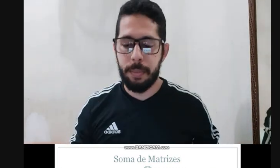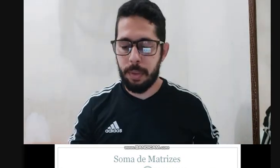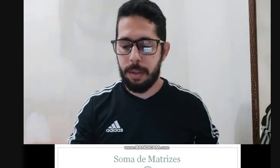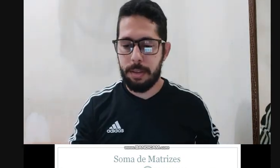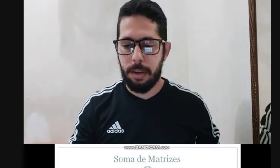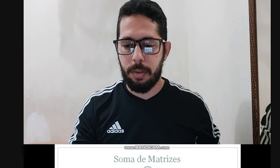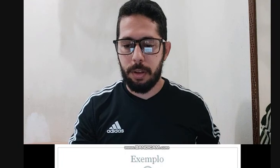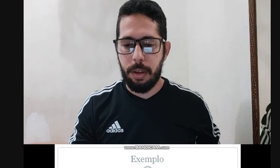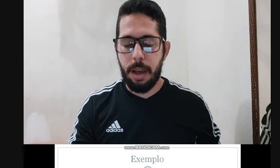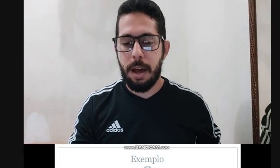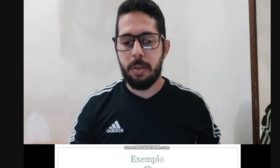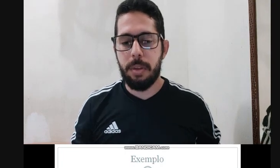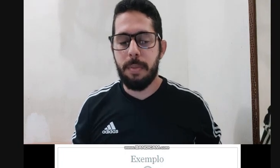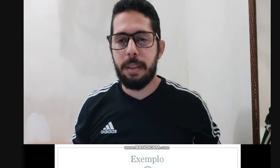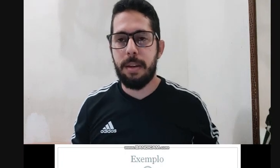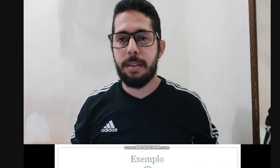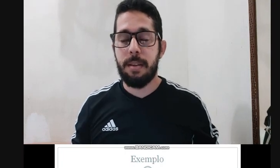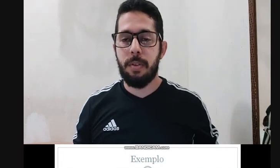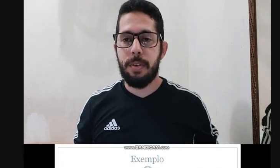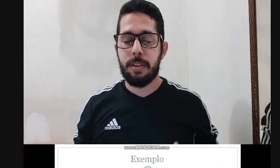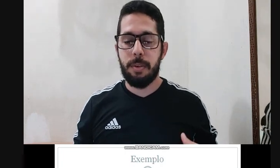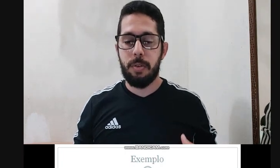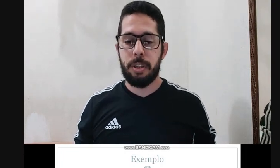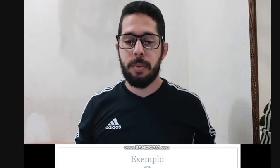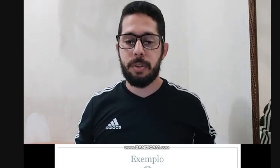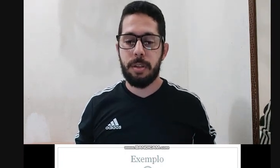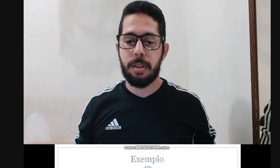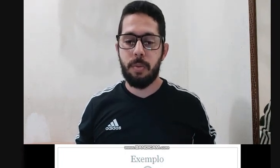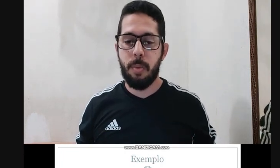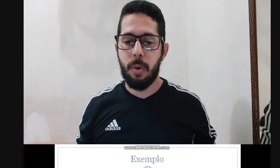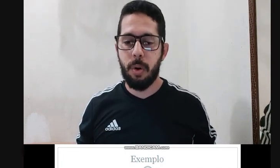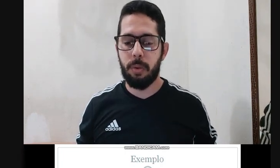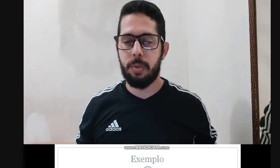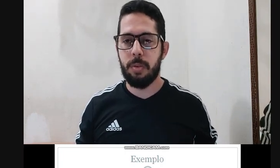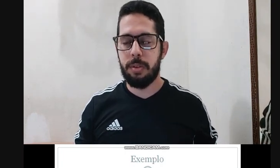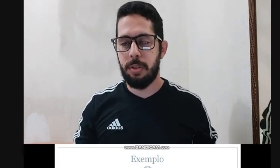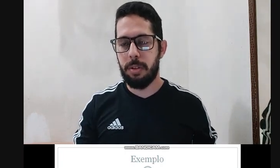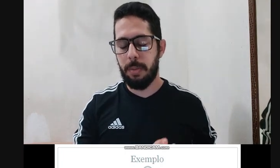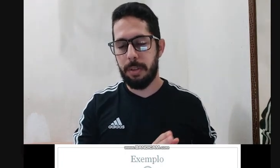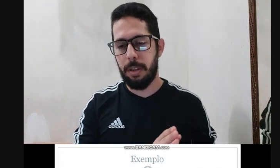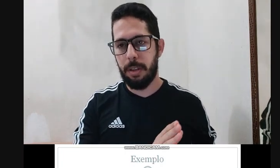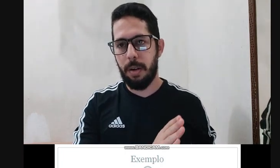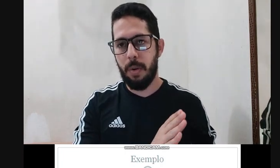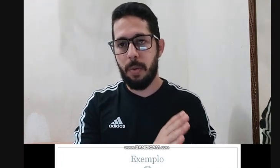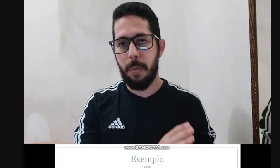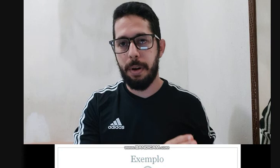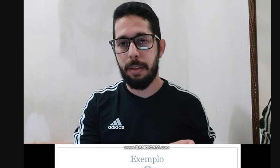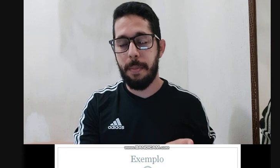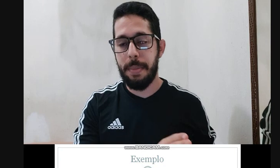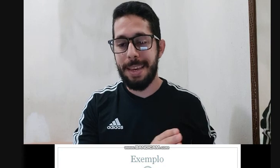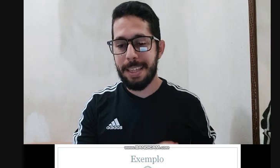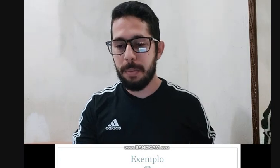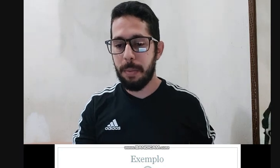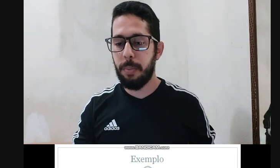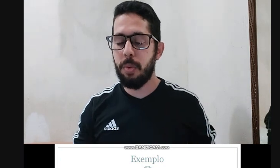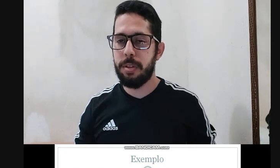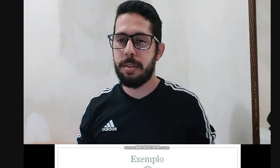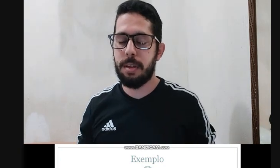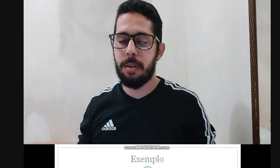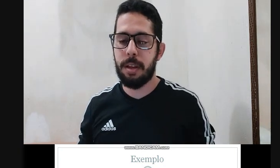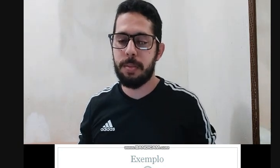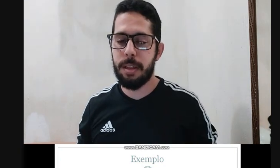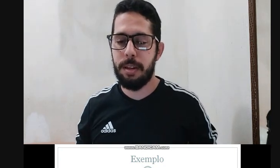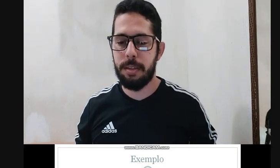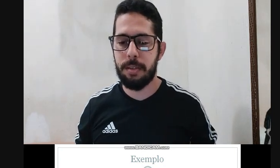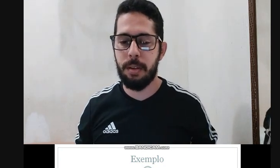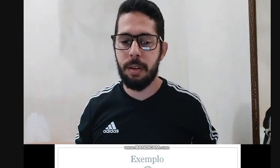soma, certo? A soma de matriz, ela envolve a soma dos termos que são homólogos, ou seja, os termos que estão ocupando a mesma